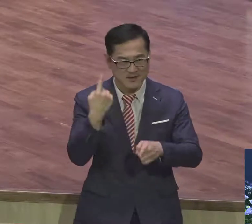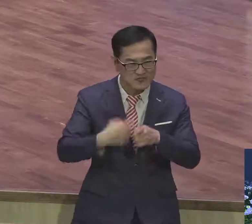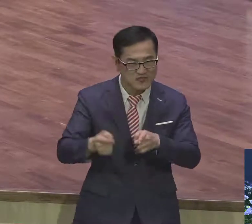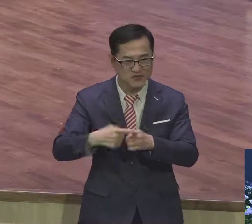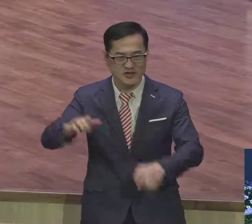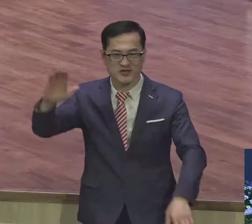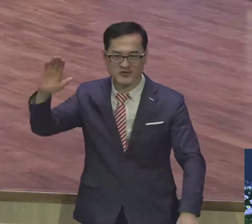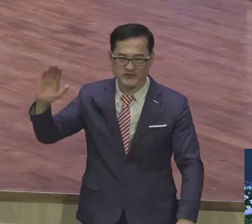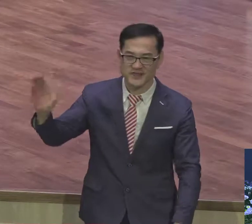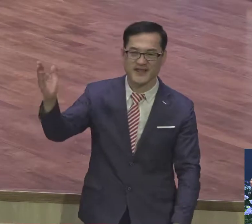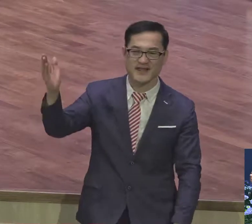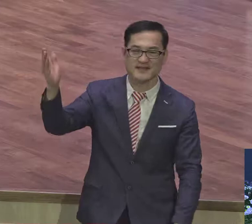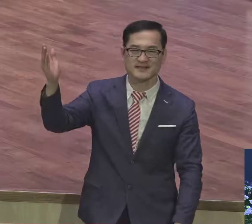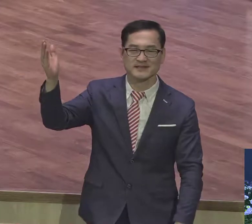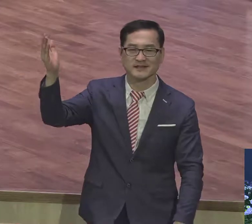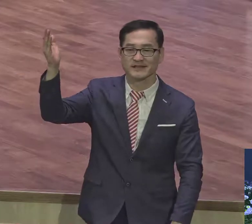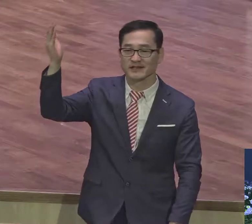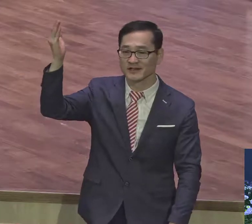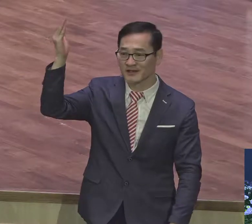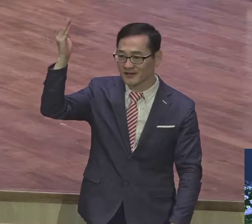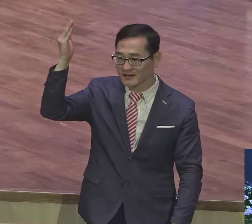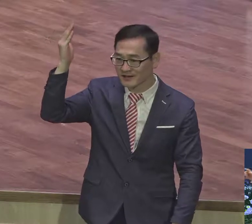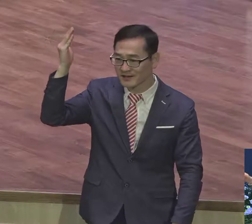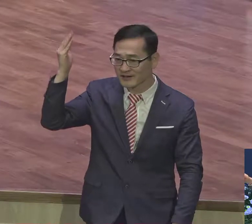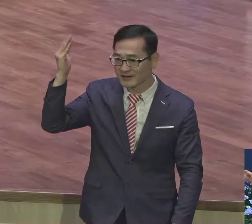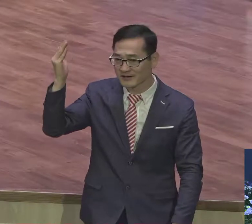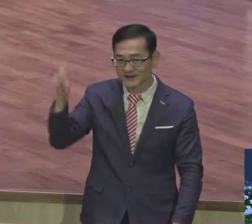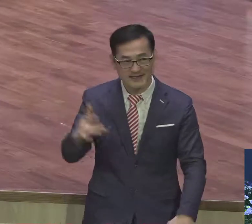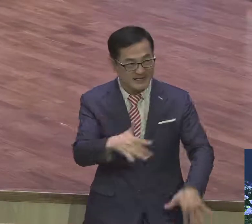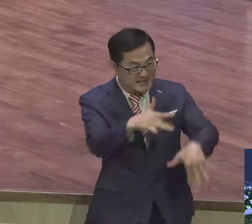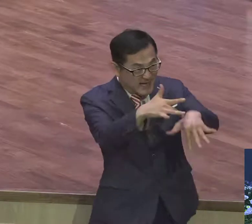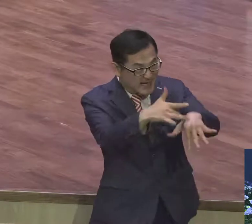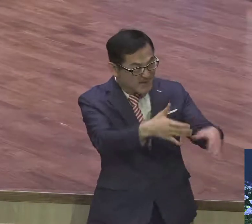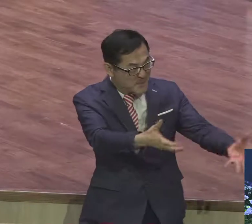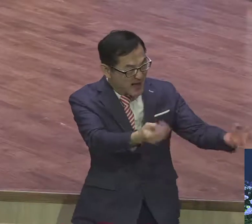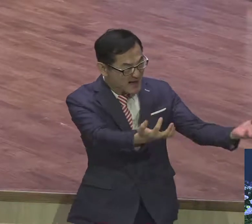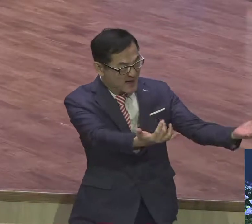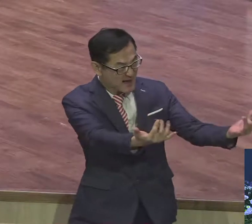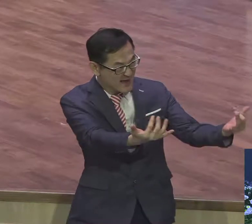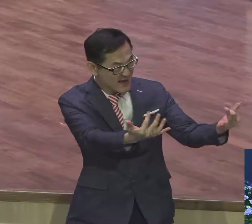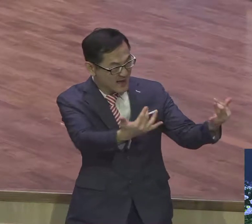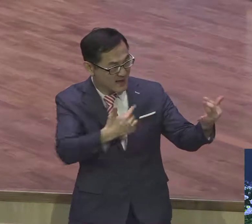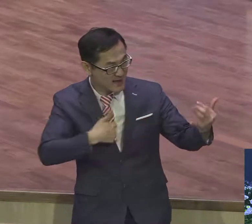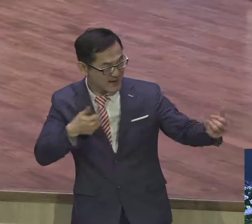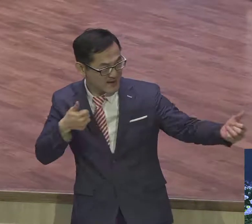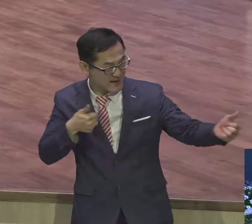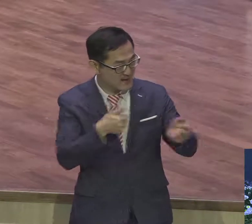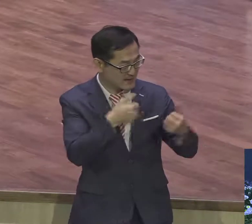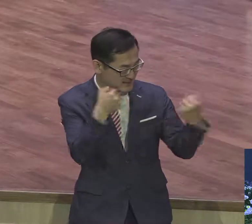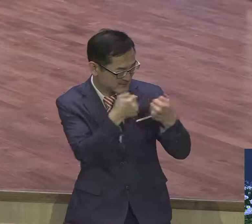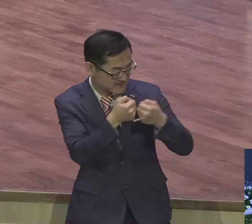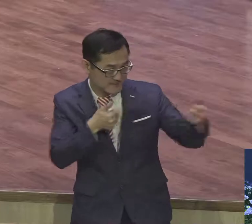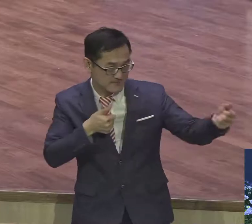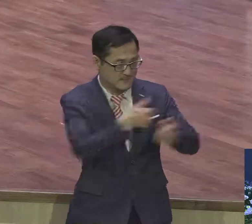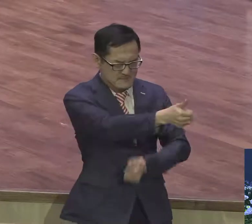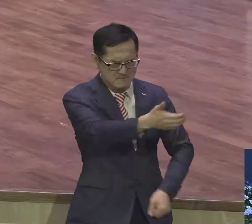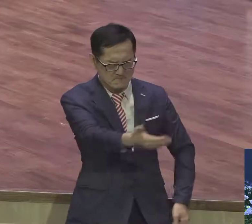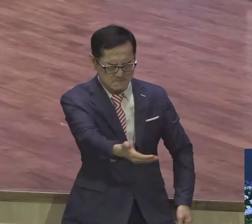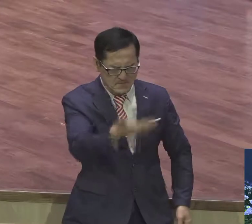대신이. 그러면서 왜요? 저 많은 마귀들 저 많은 마귀들과 싸워 이긴다고 말하면 나가는 거예요.